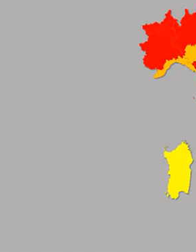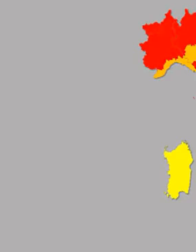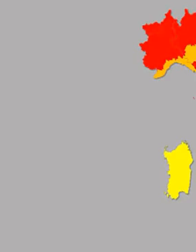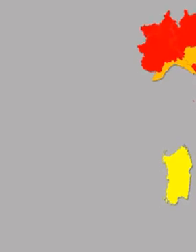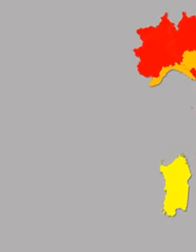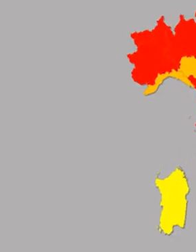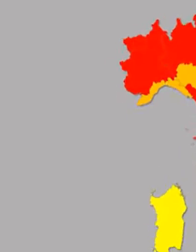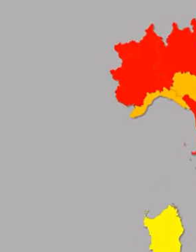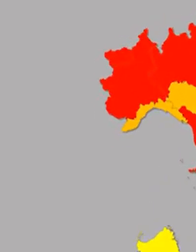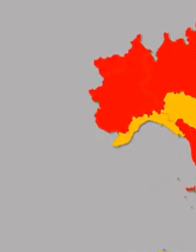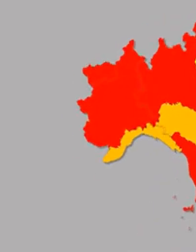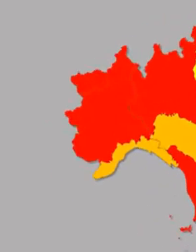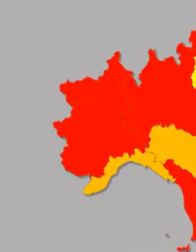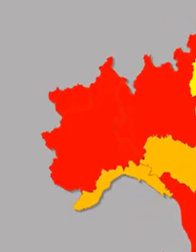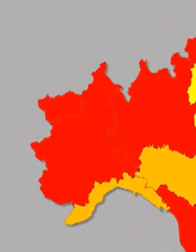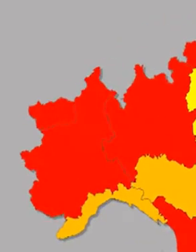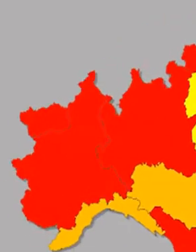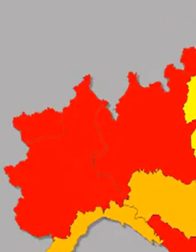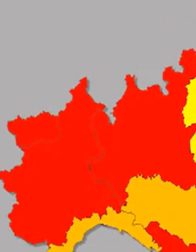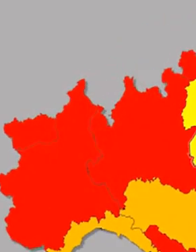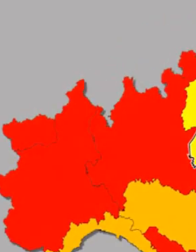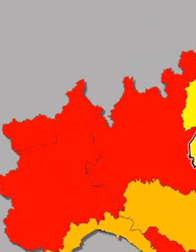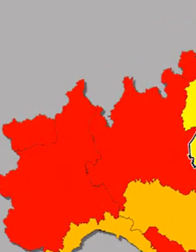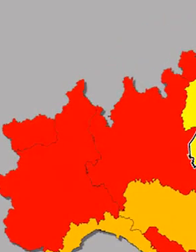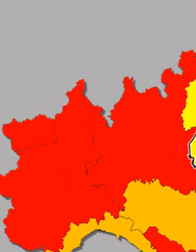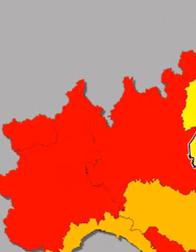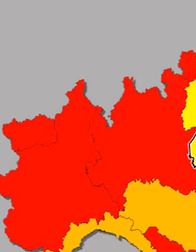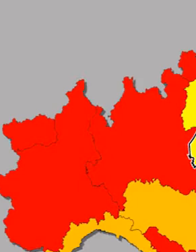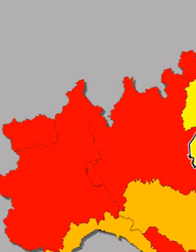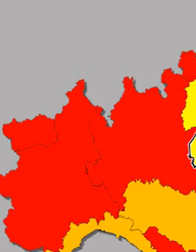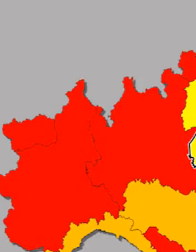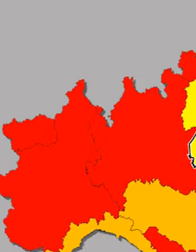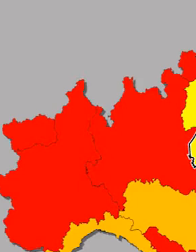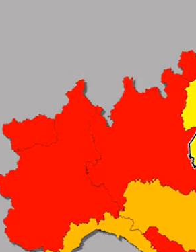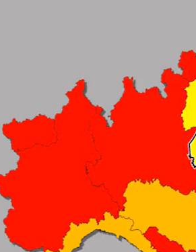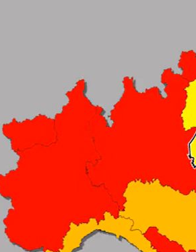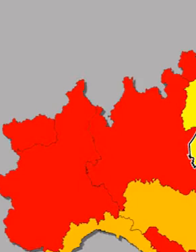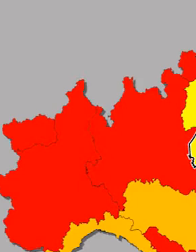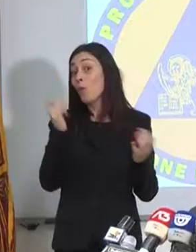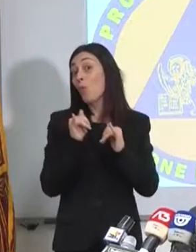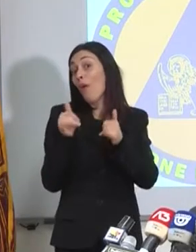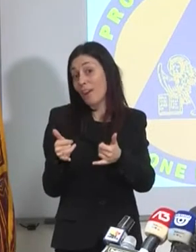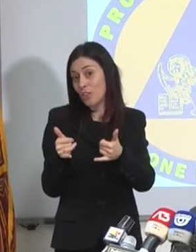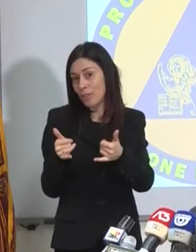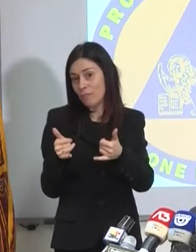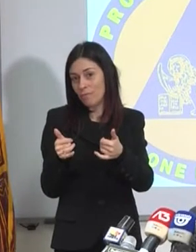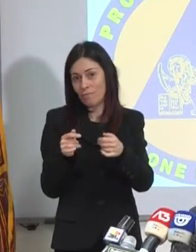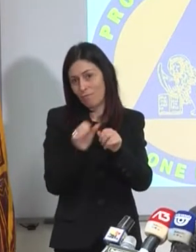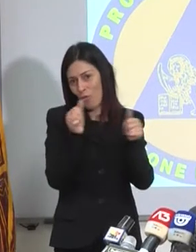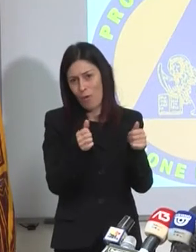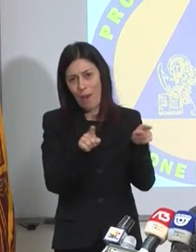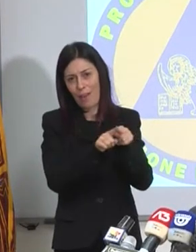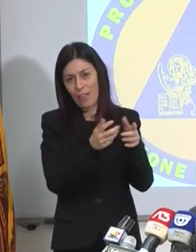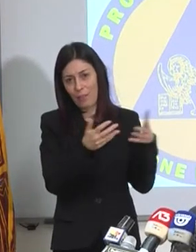L'obiettivo del Veneto è sempre restare in zona gialla, in attesa domani delle valutazioni del Comitato Tecnico Scientifico. Noi